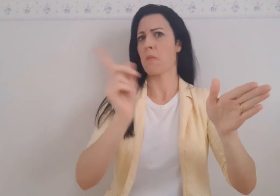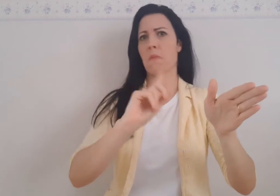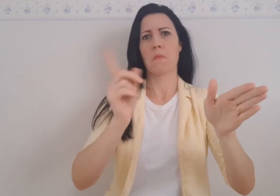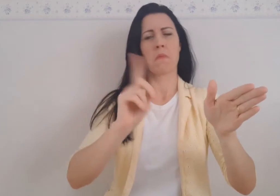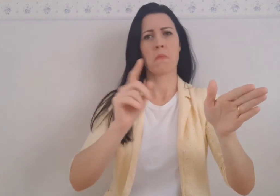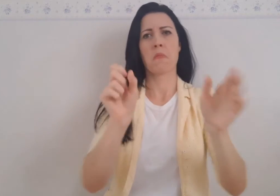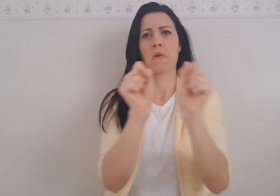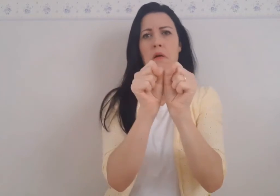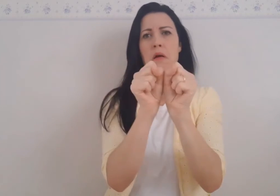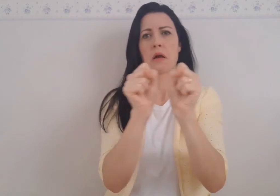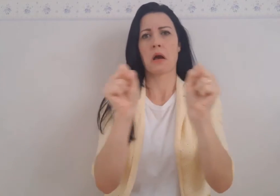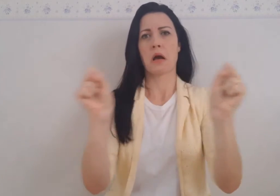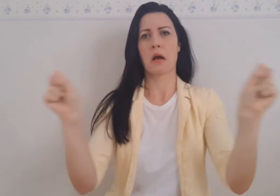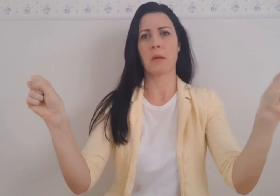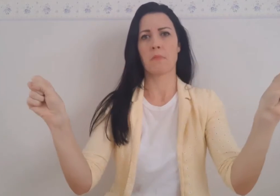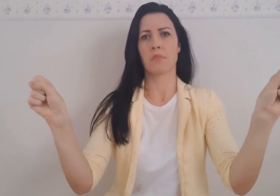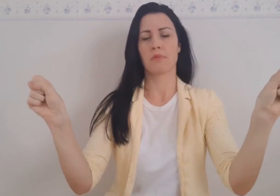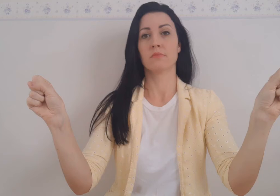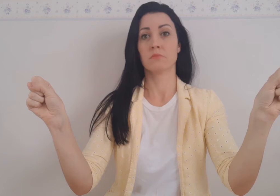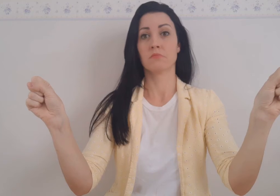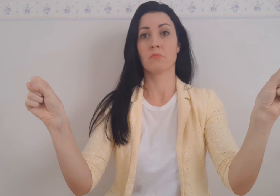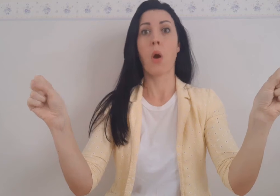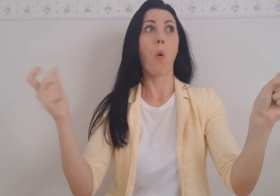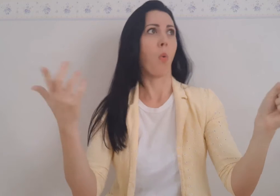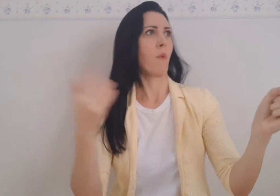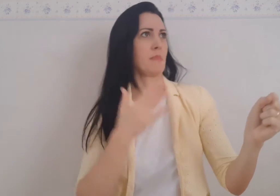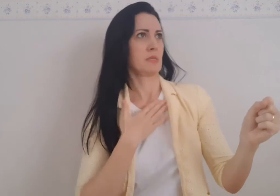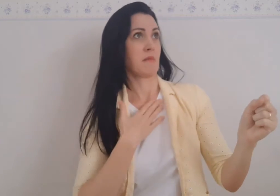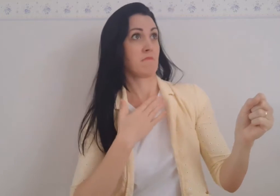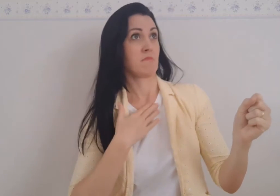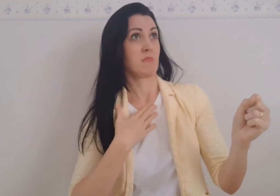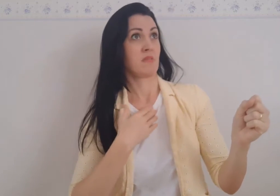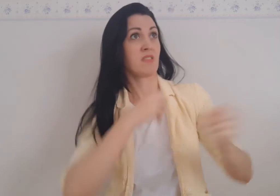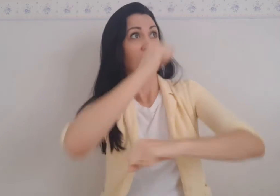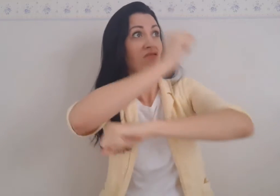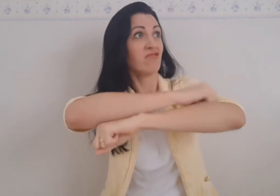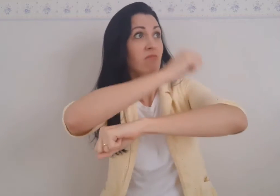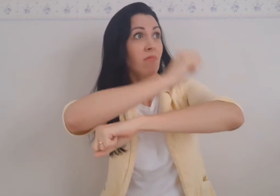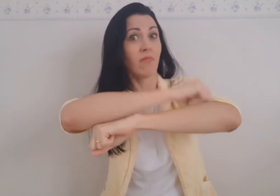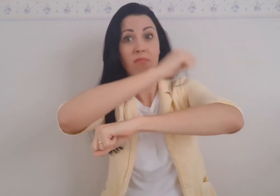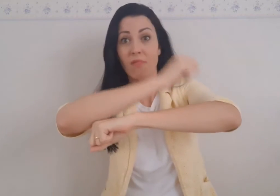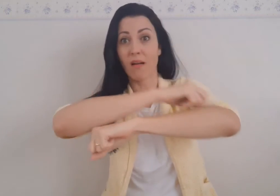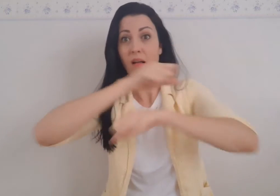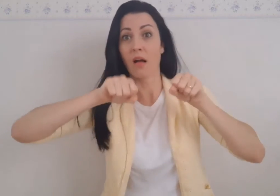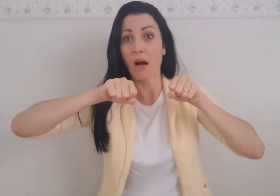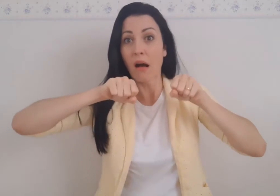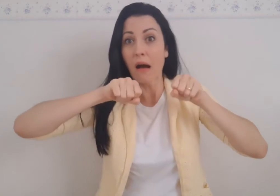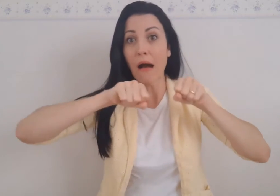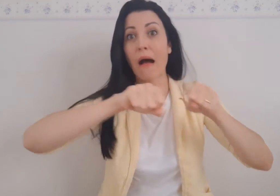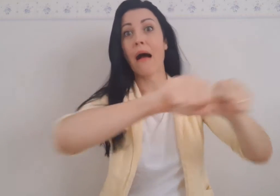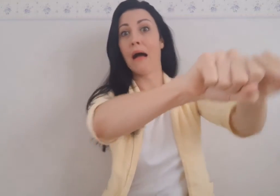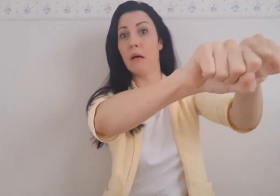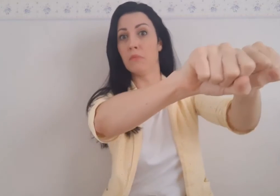assim. Ela abre assim. Ou, por exemplo, a minha janela abre